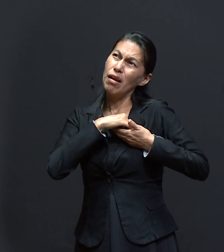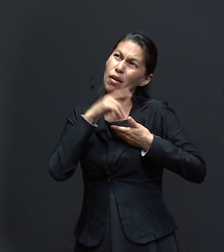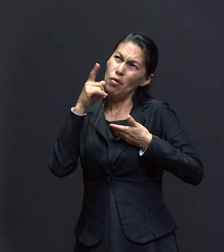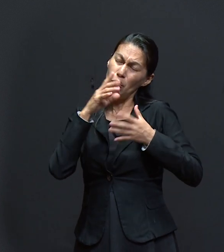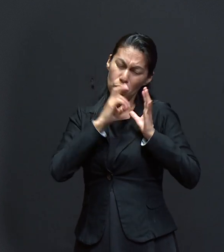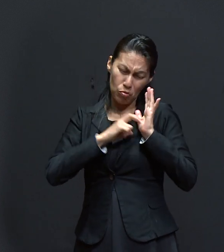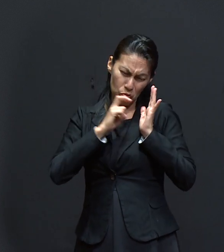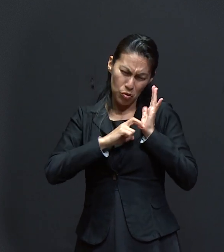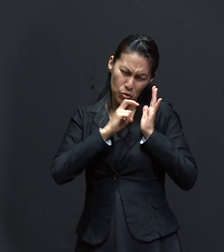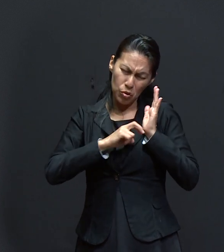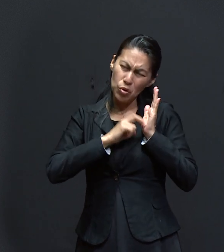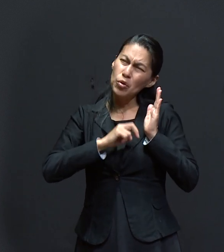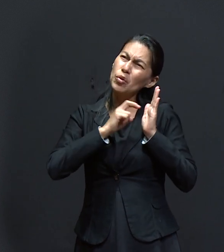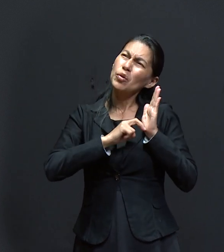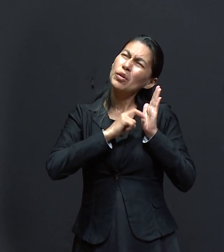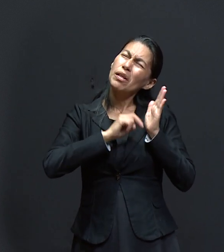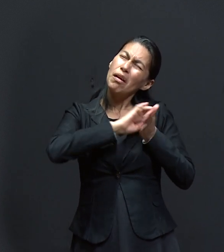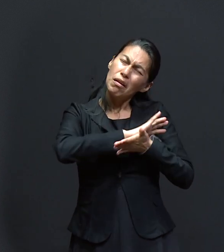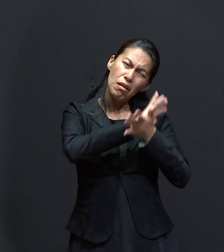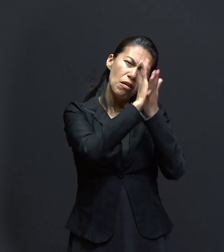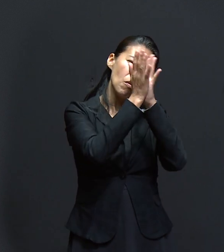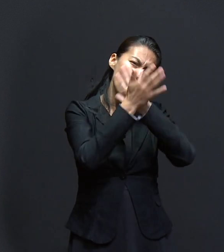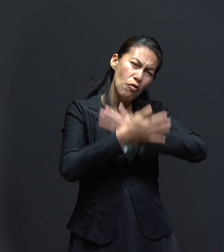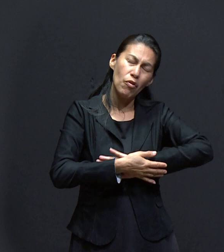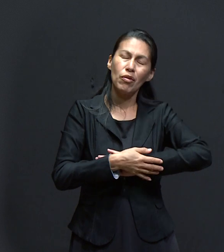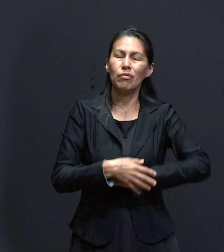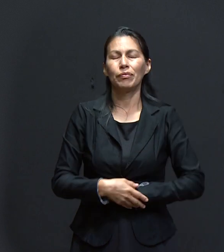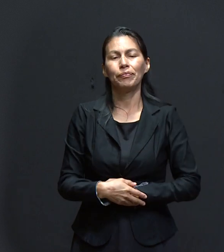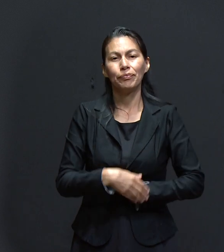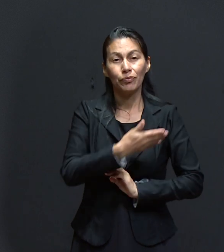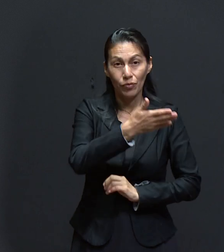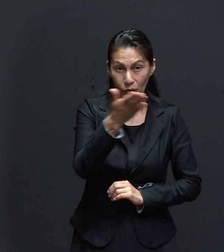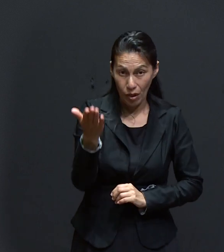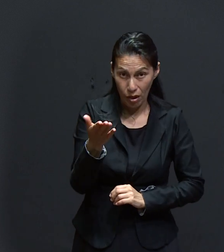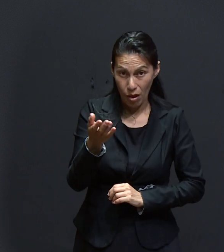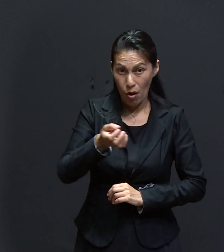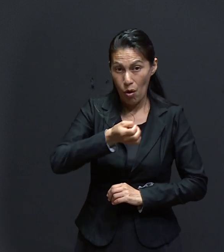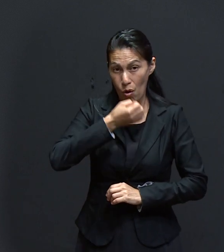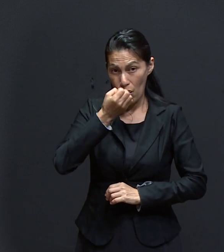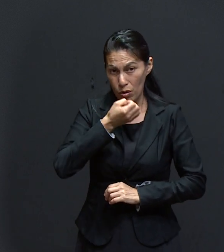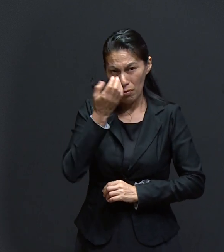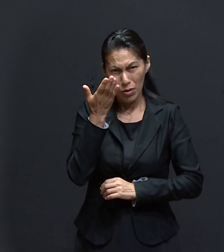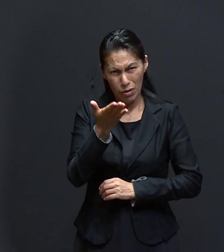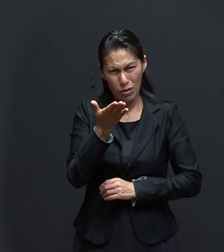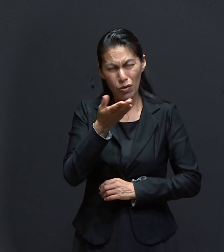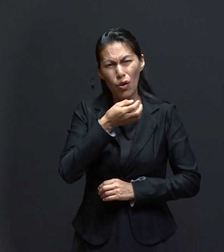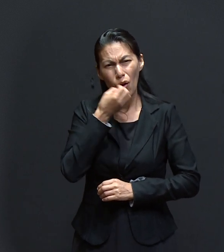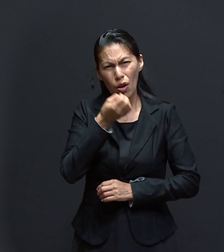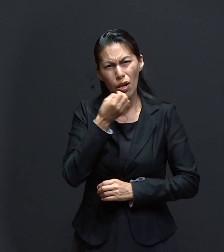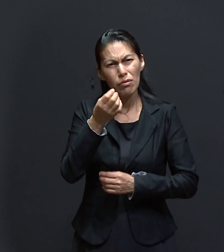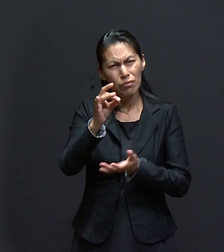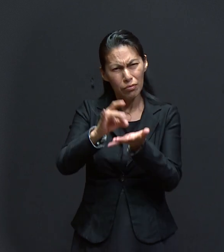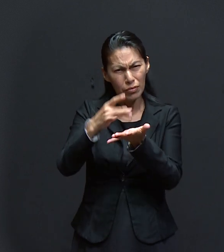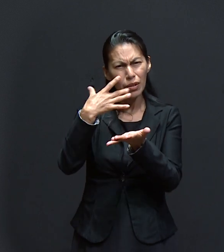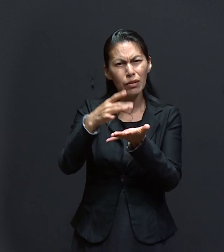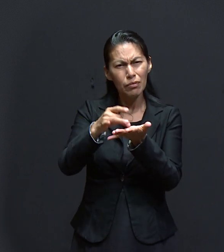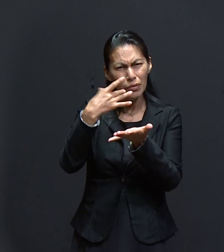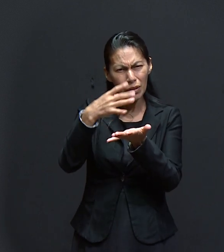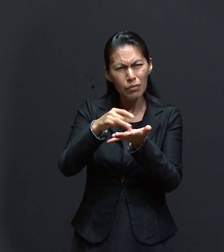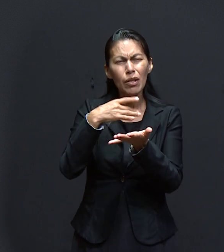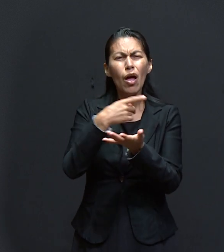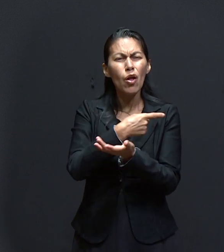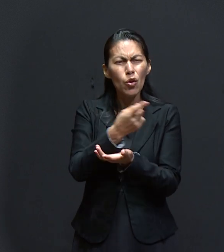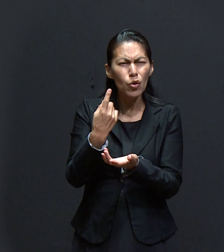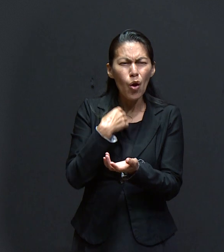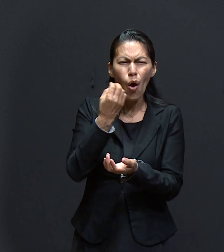ustedes envíen sus pedidos de oración y sus agradecimientos para que podamos glorificar juntos a